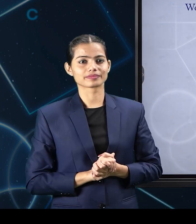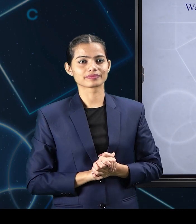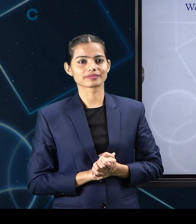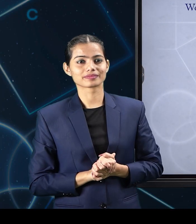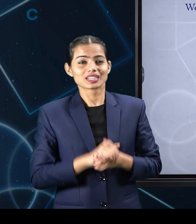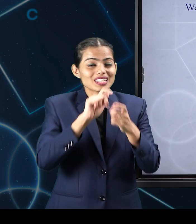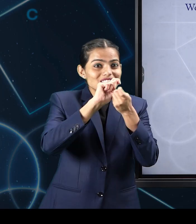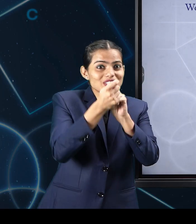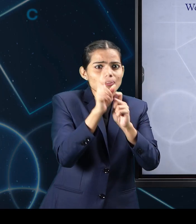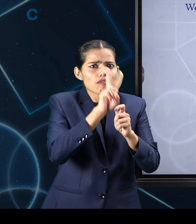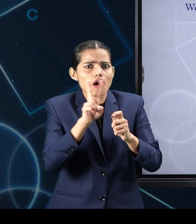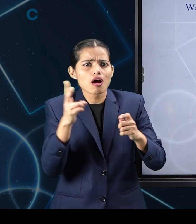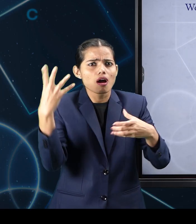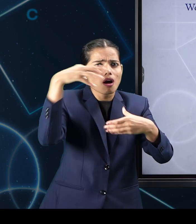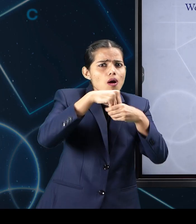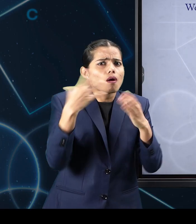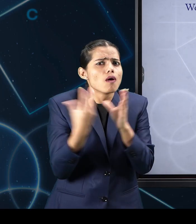Equals 52 to 42.